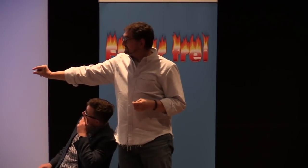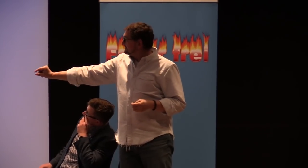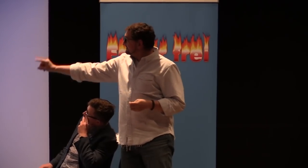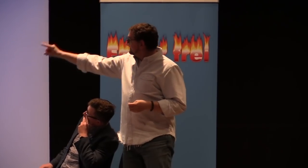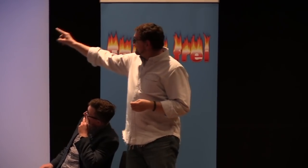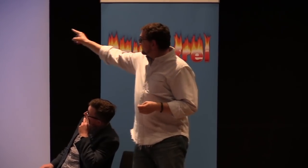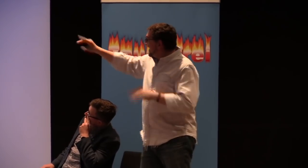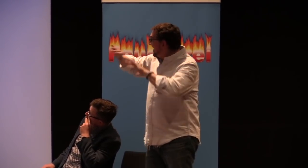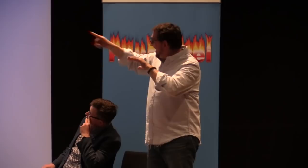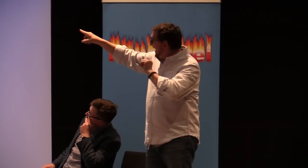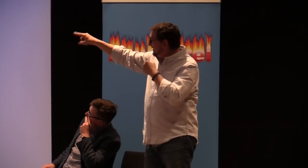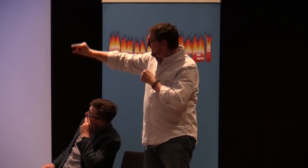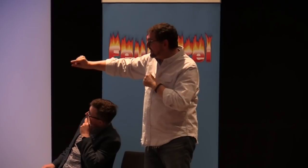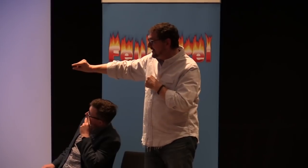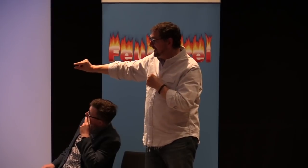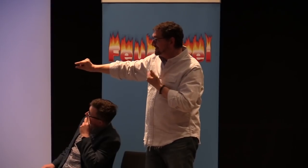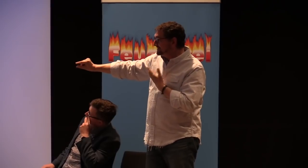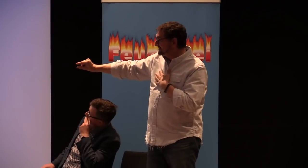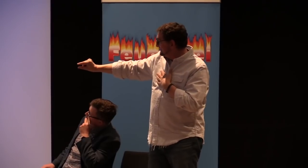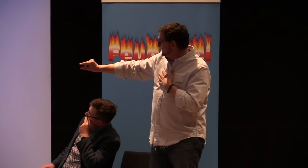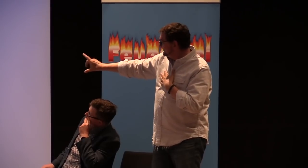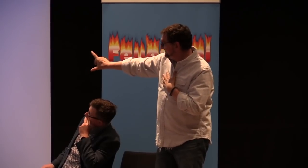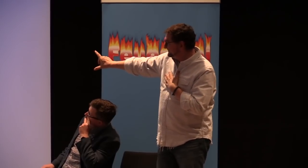Das sind jetzt aber nur die aktiven Sportler. Ja, ja. Mhm.